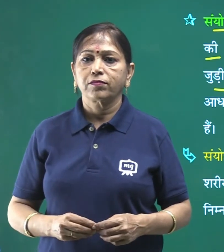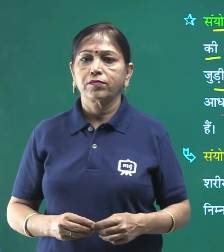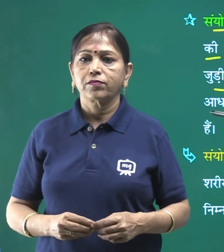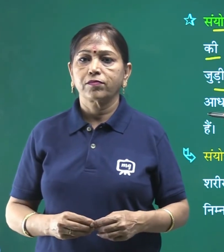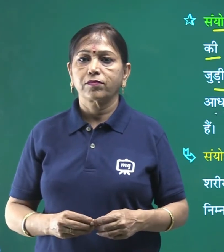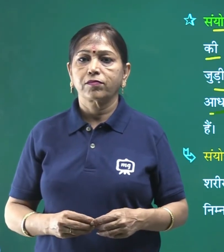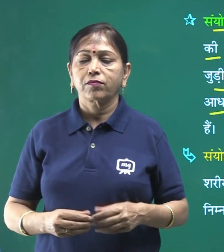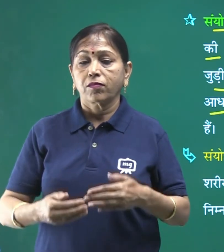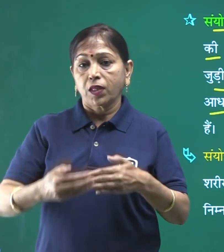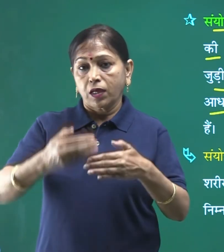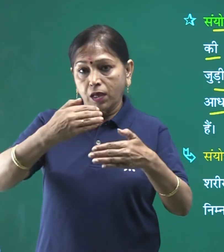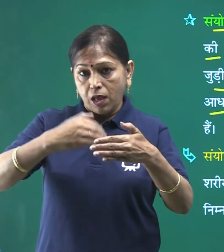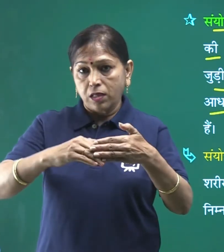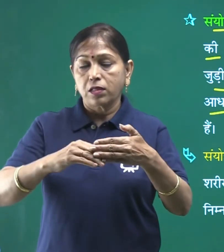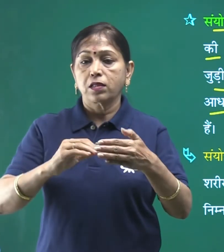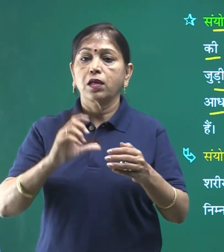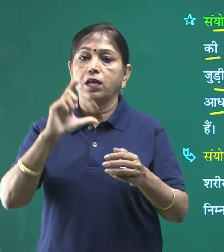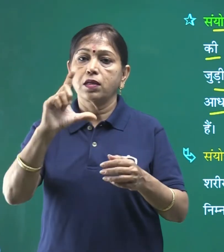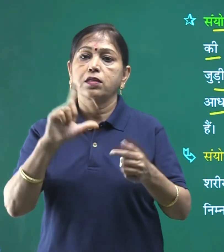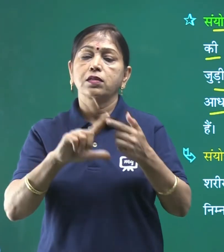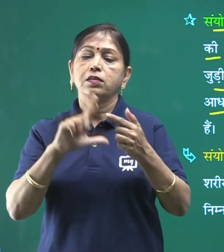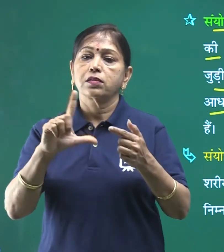अंतरकोश की अधात्री